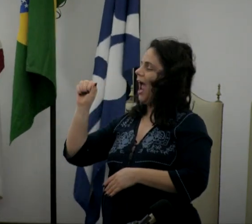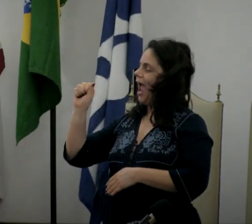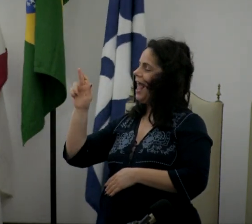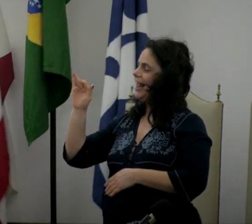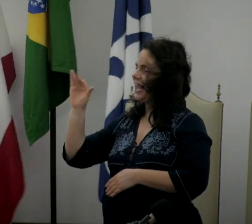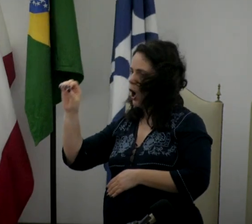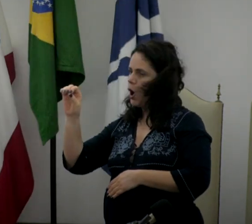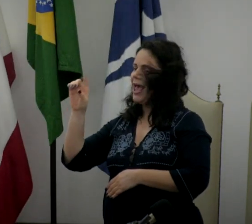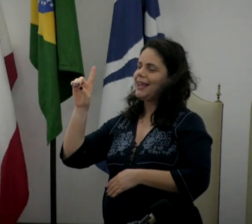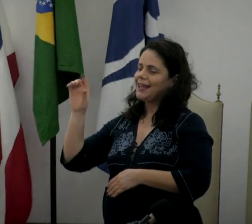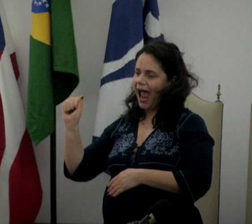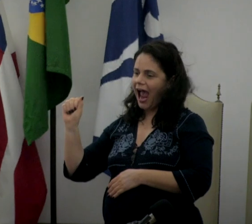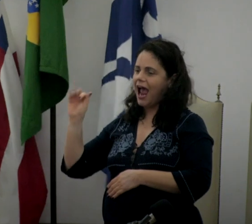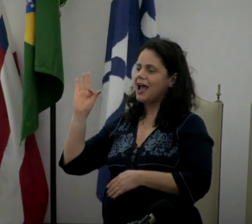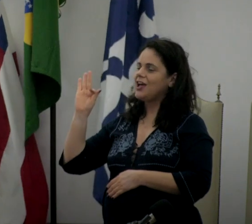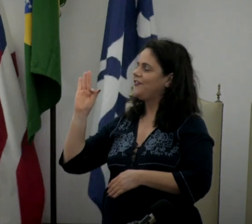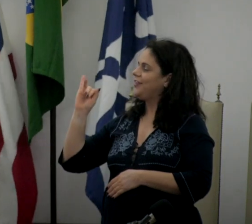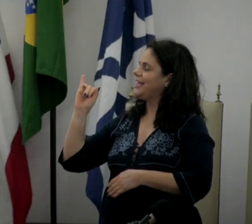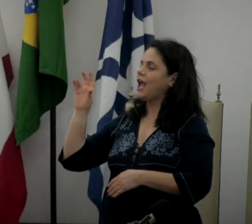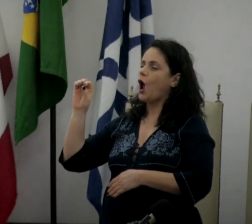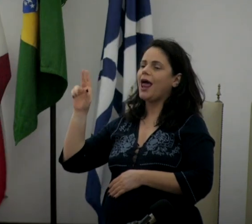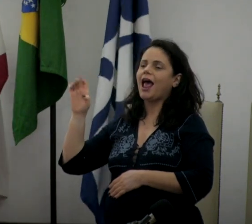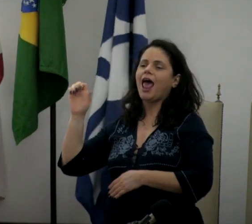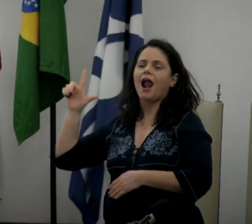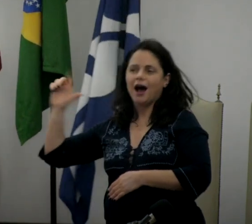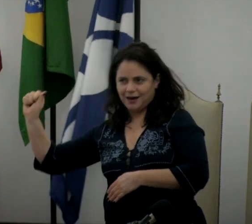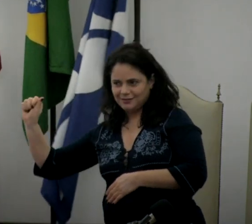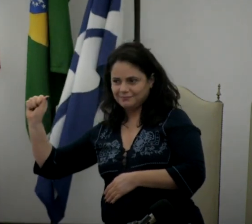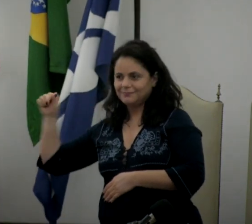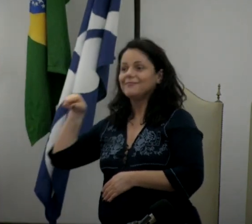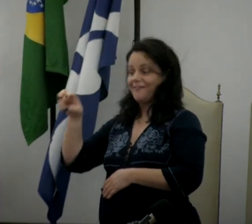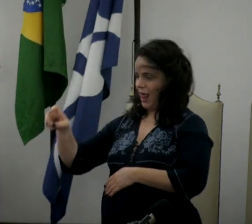no Facebook o Diário da Fiorella.